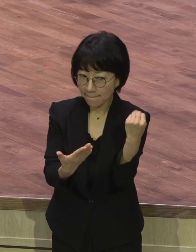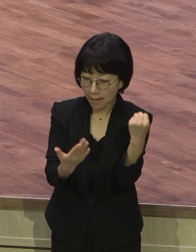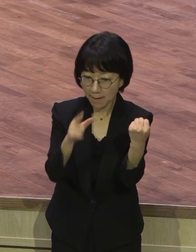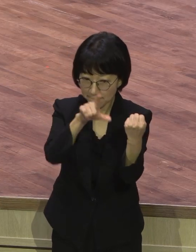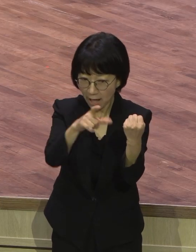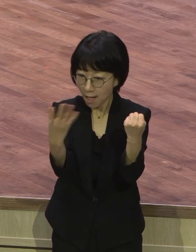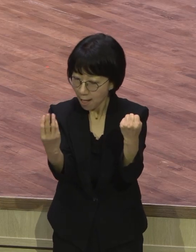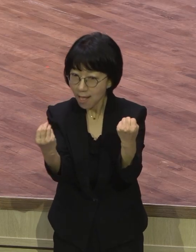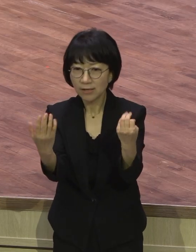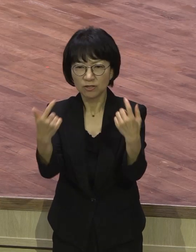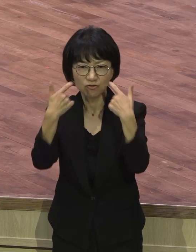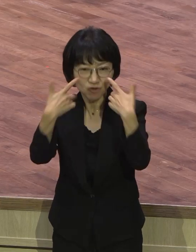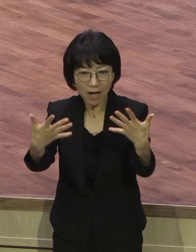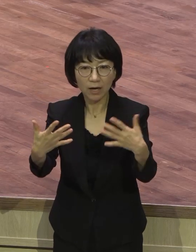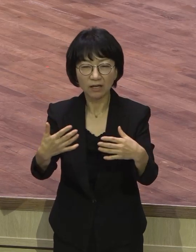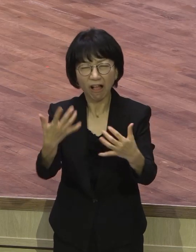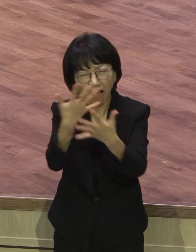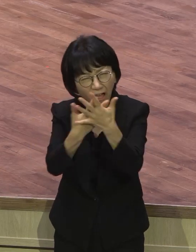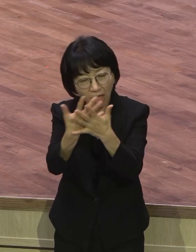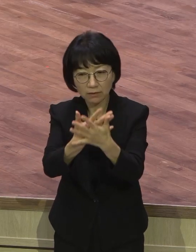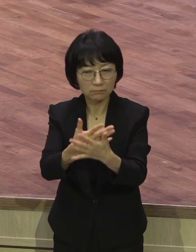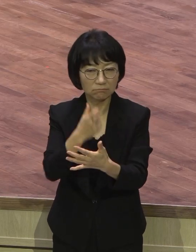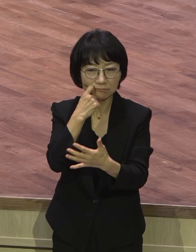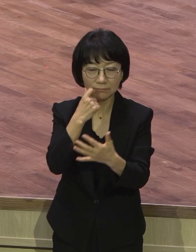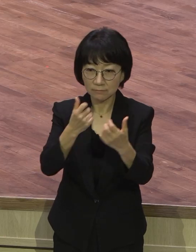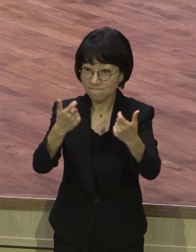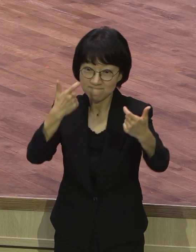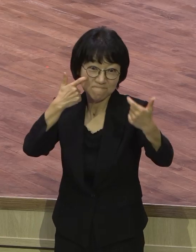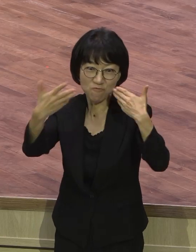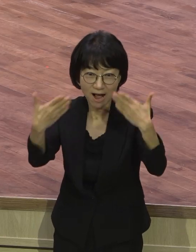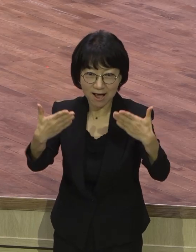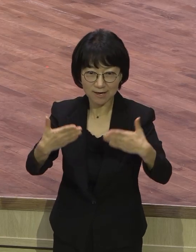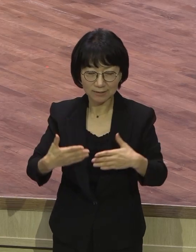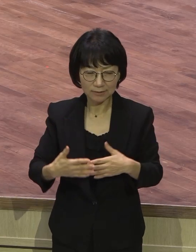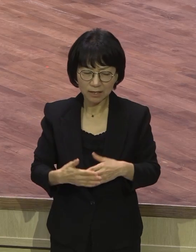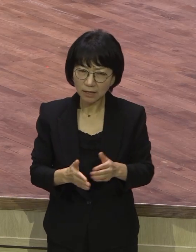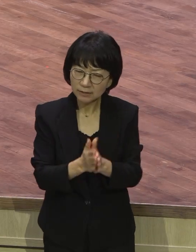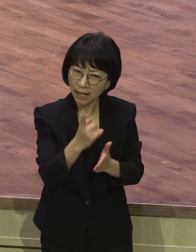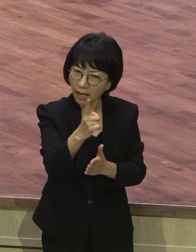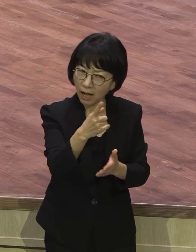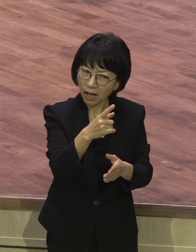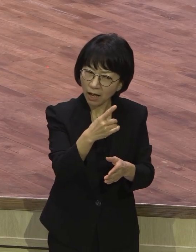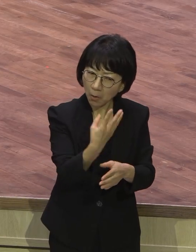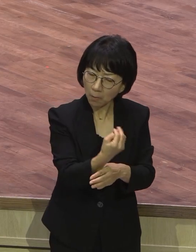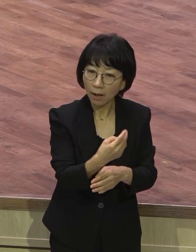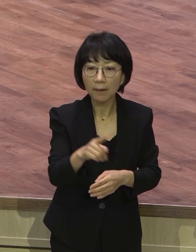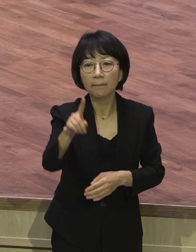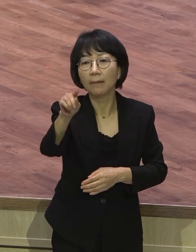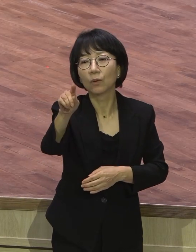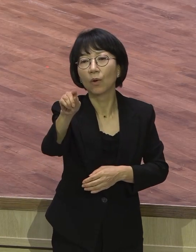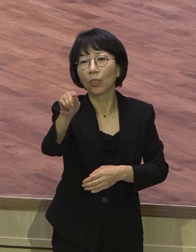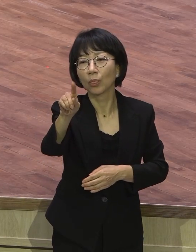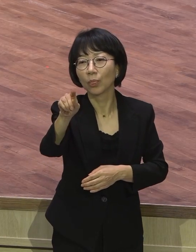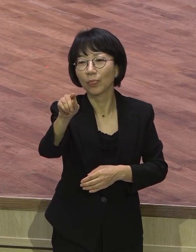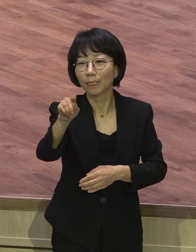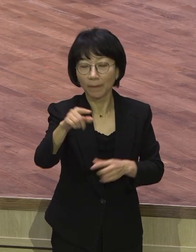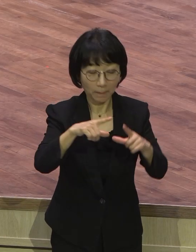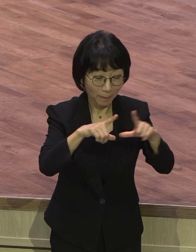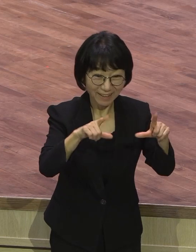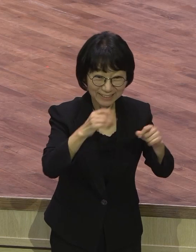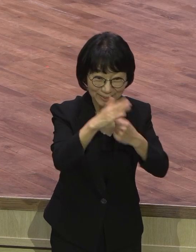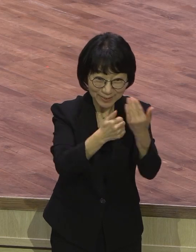뼈가 되고 영의 양식이 되어서 여러분 그렇게 한 번 이 책을 한군이 얼마냐 많이더라고 여러분 그렇게